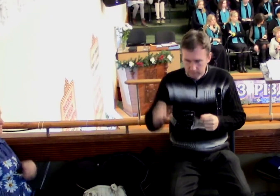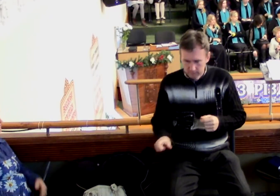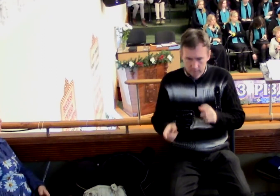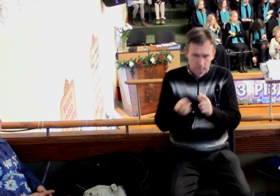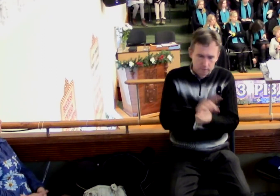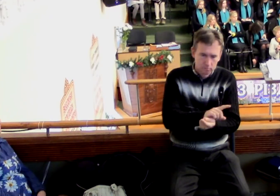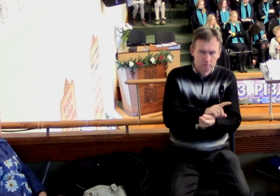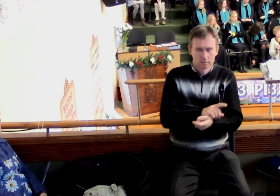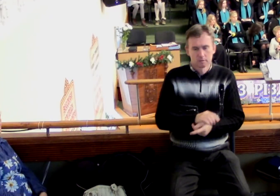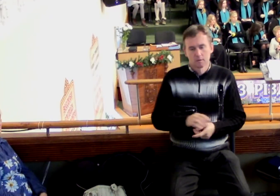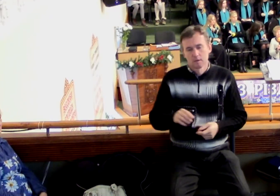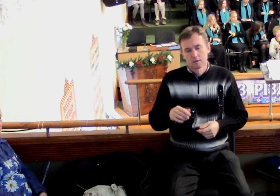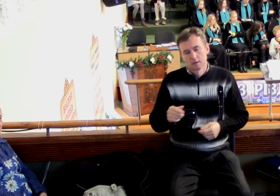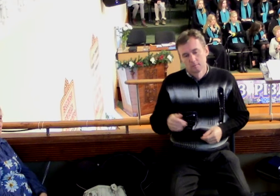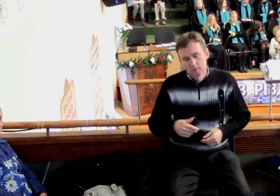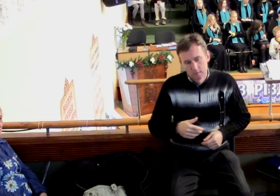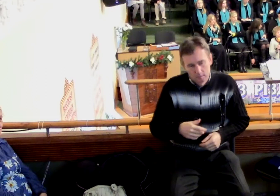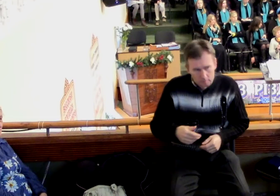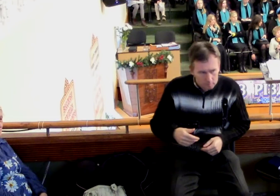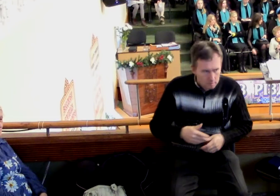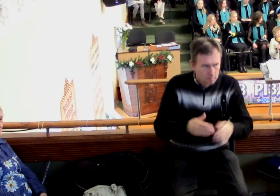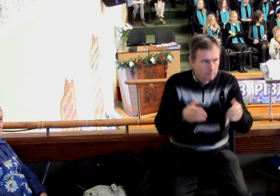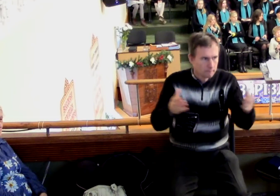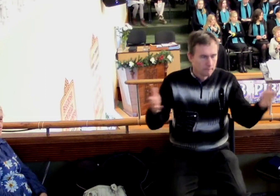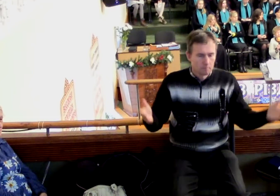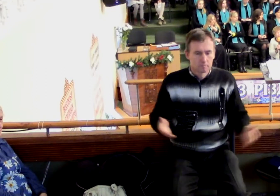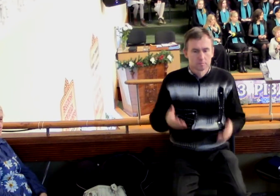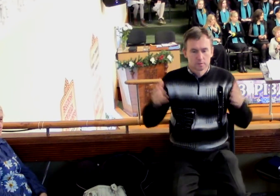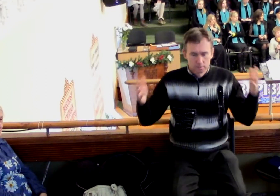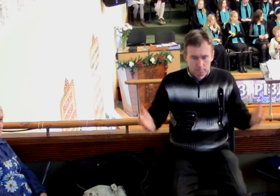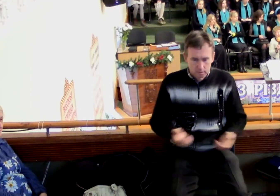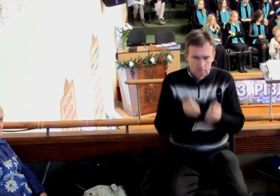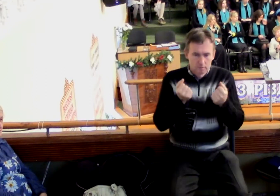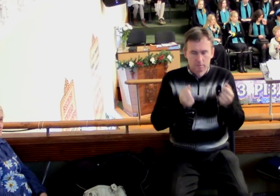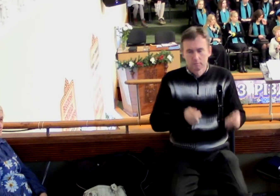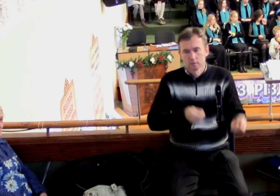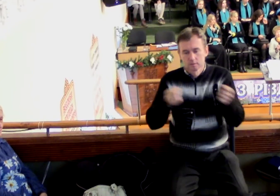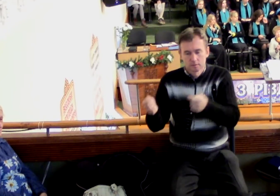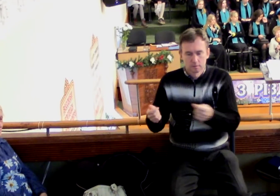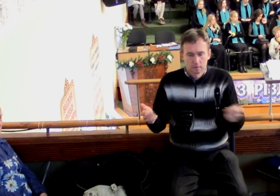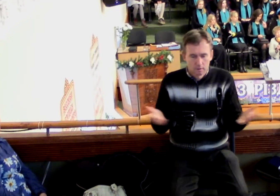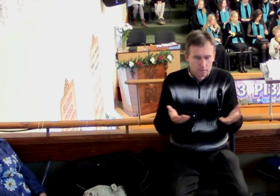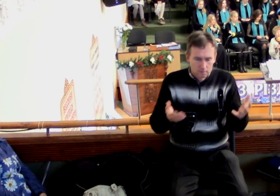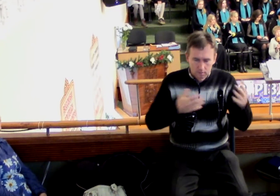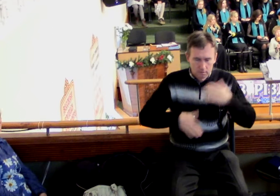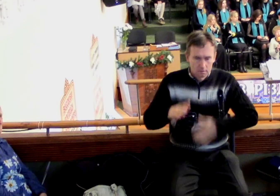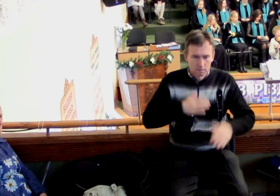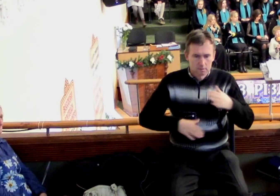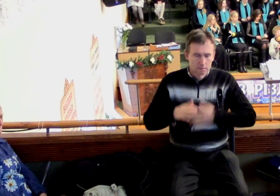воплотился, чтоб нам спасение принесть. Какая радость